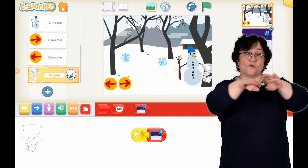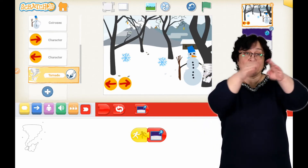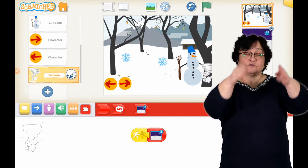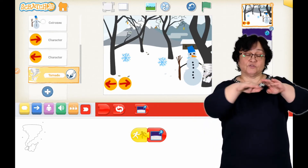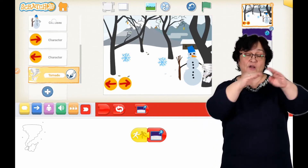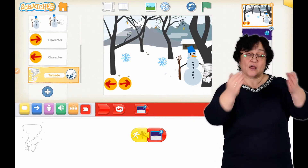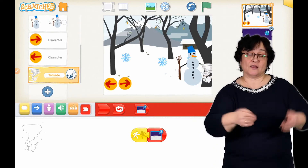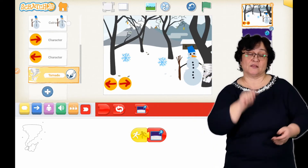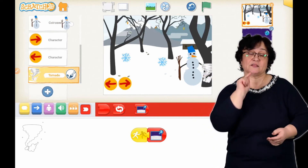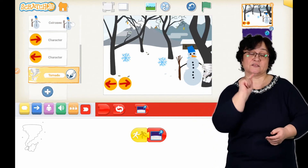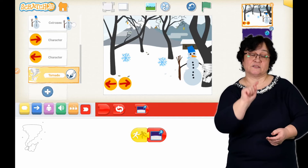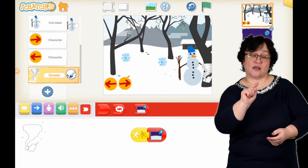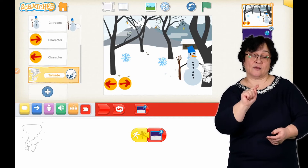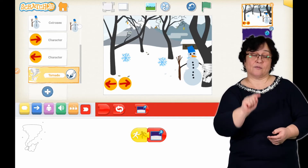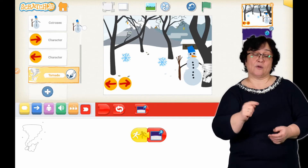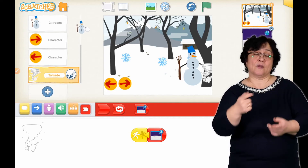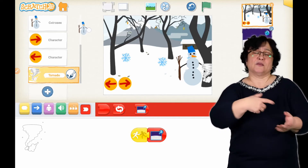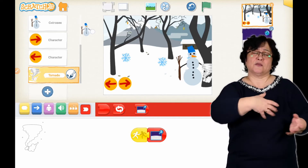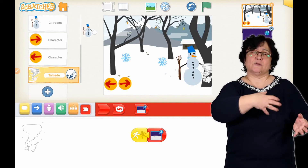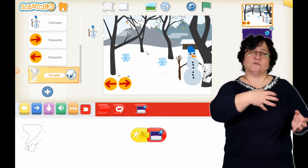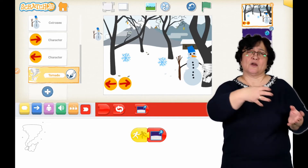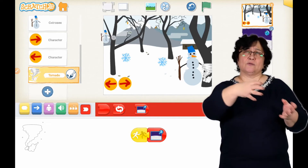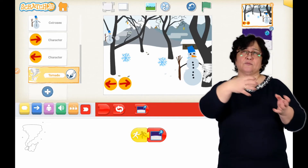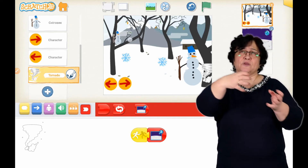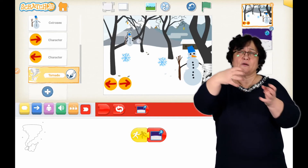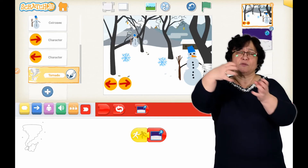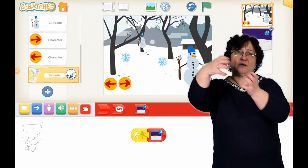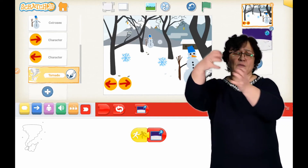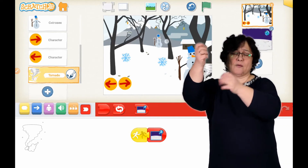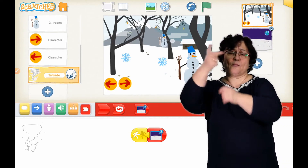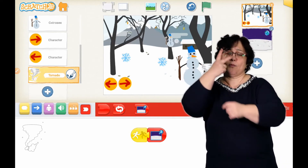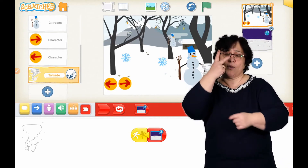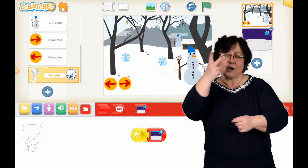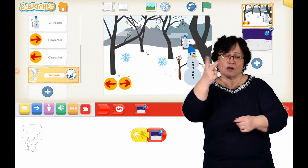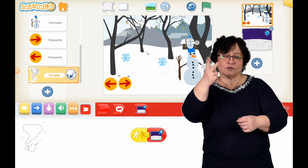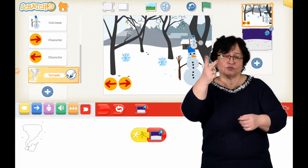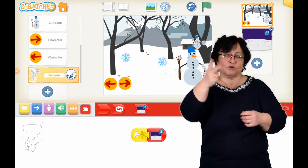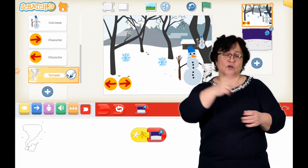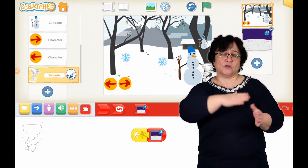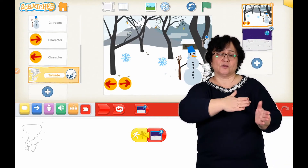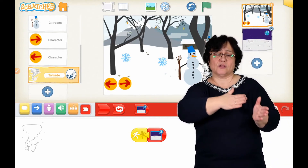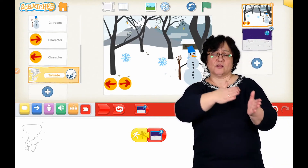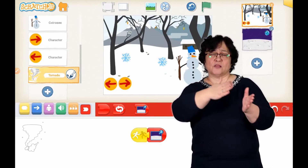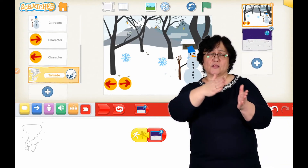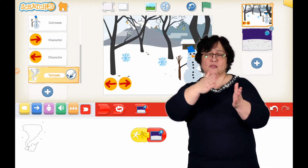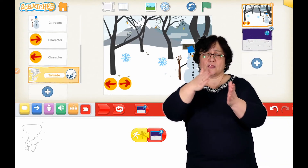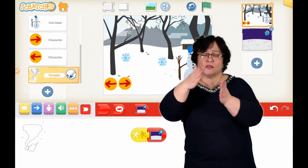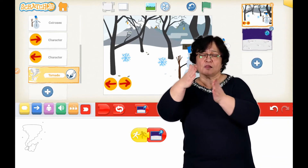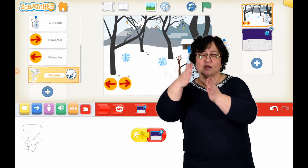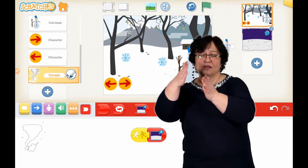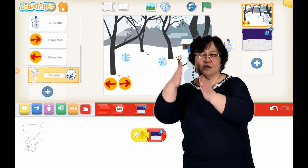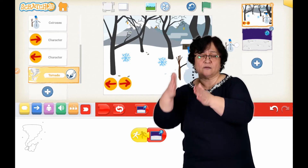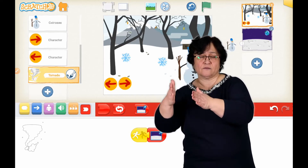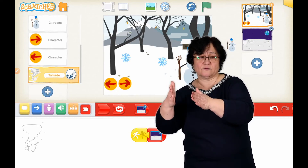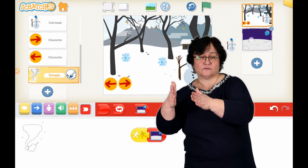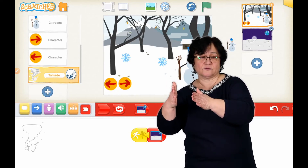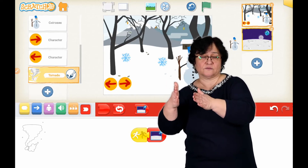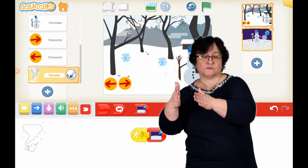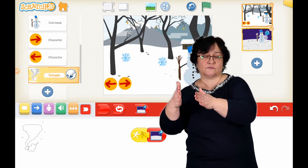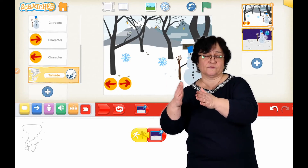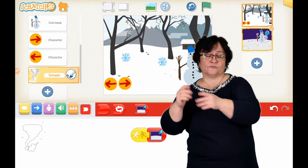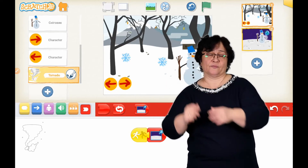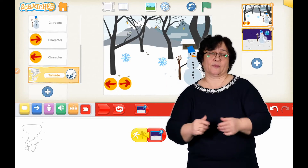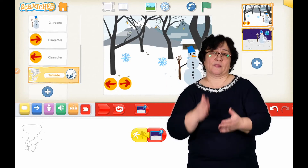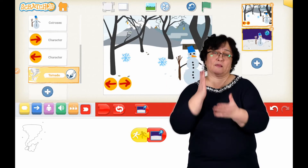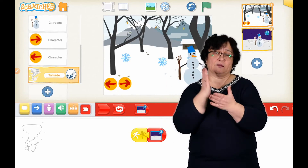ми беремо сніговичка, натискаємо. І тягнем, тягнем, тягнем. Бачиш, він за пальчиком рухається, йде, йде, йде.